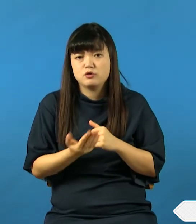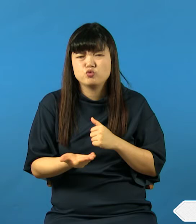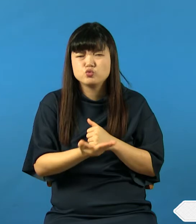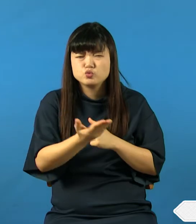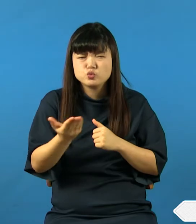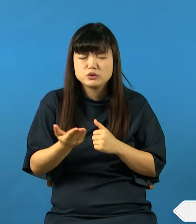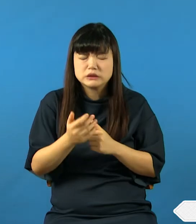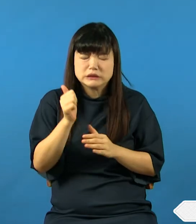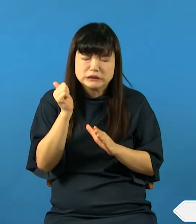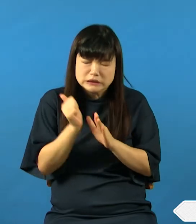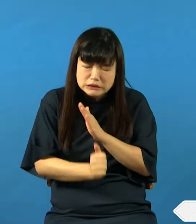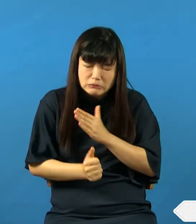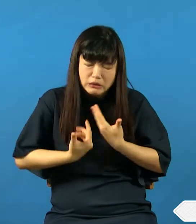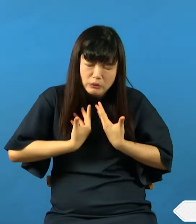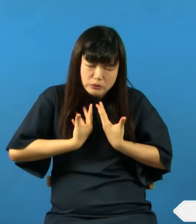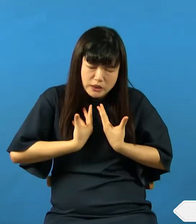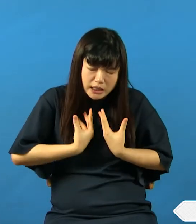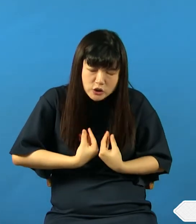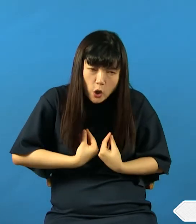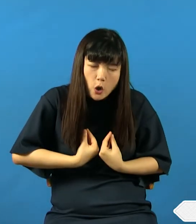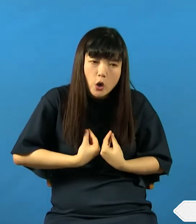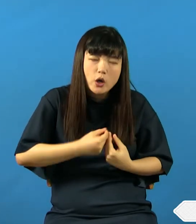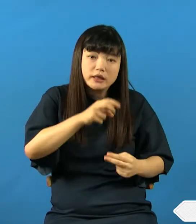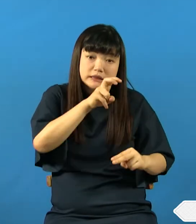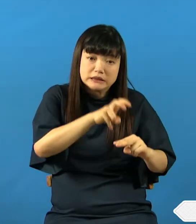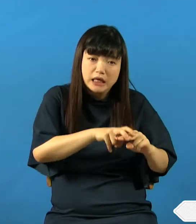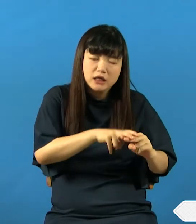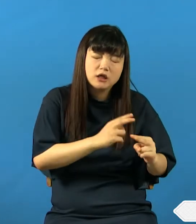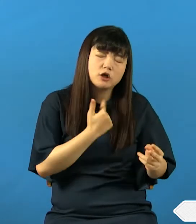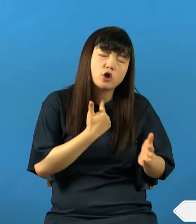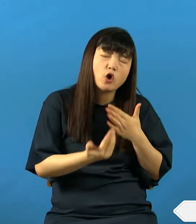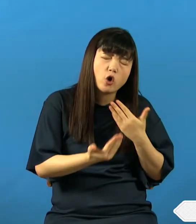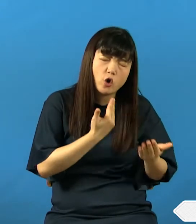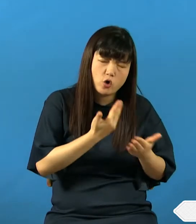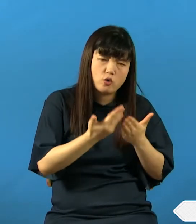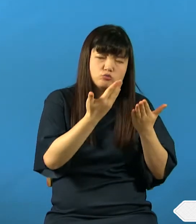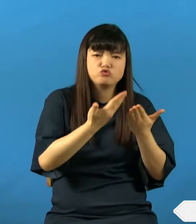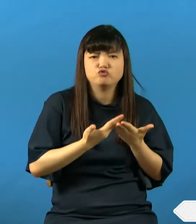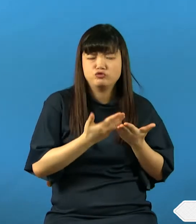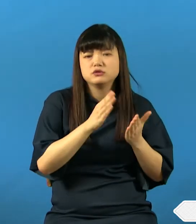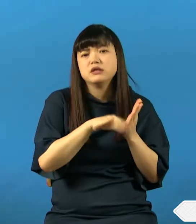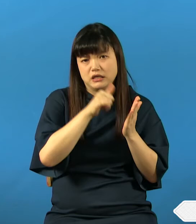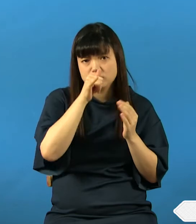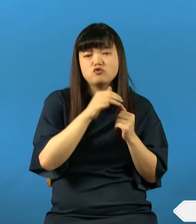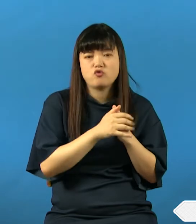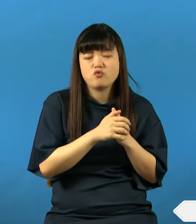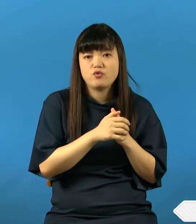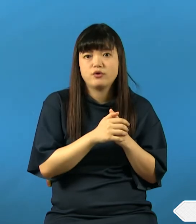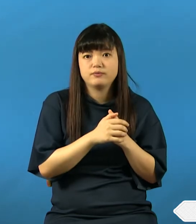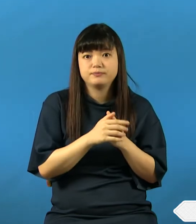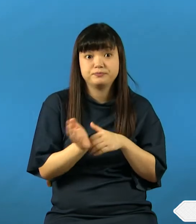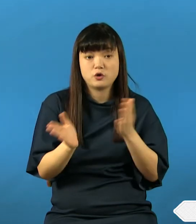있습니다. 우리를 실패와 좌절의 자리로 밀어 넣으실 때도 있습니다.